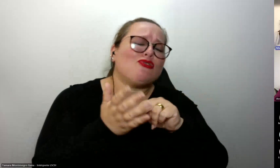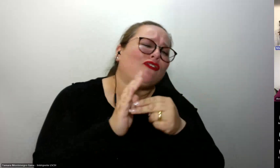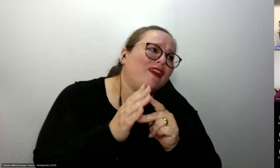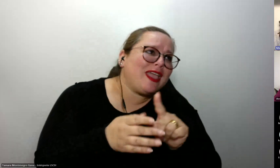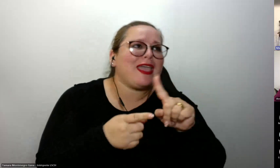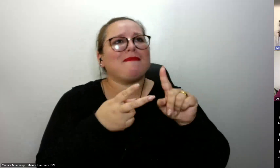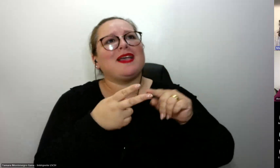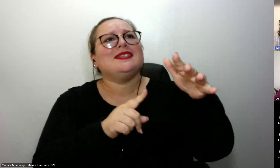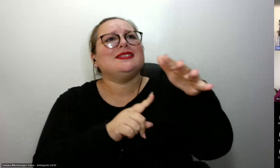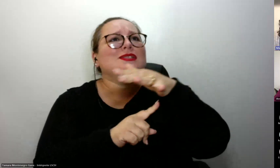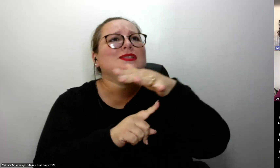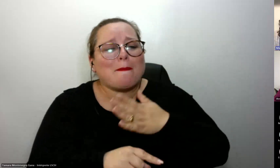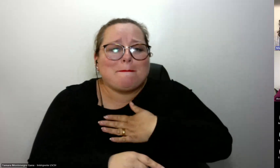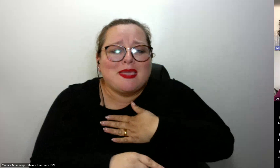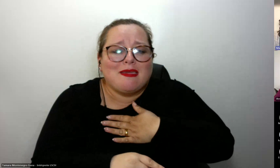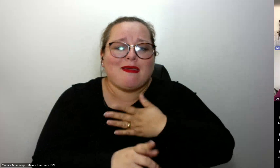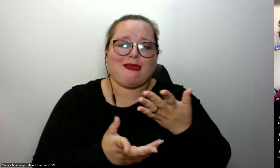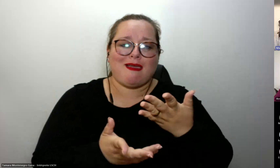su situación,